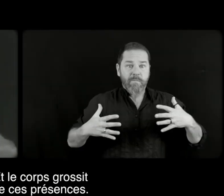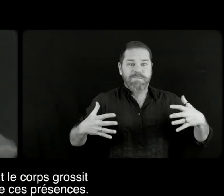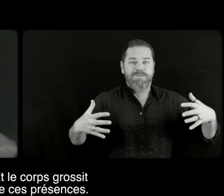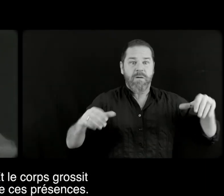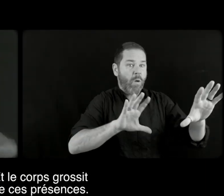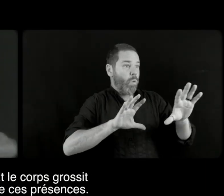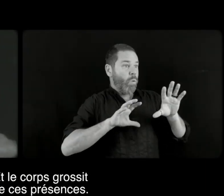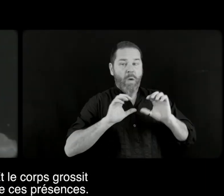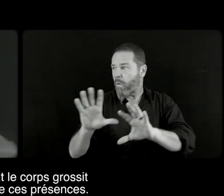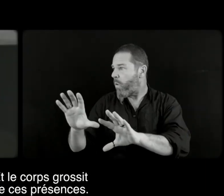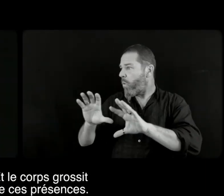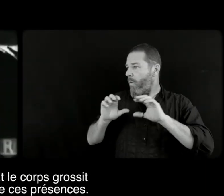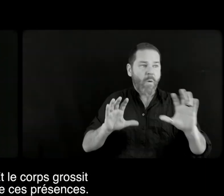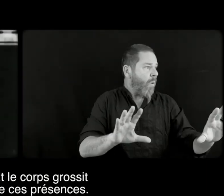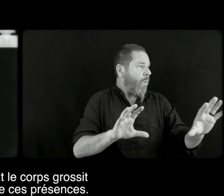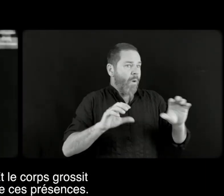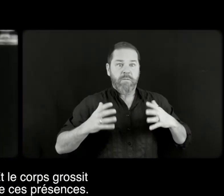ces présences.